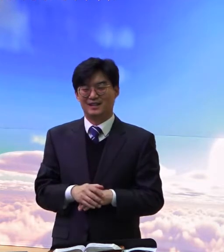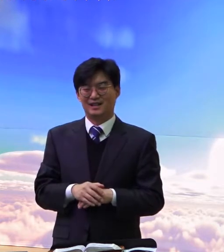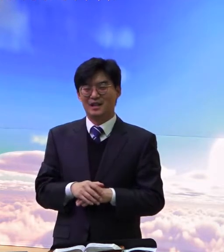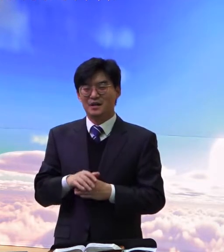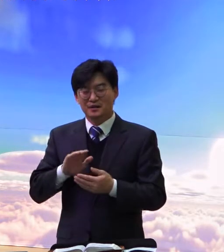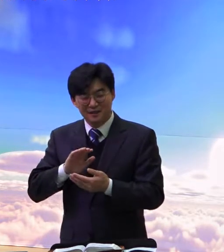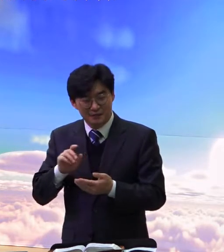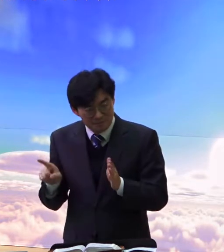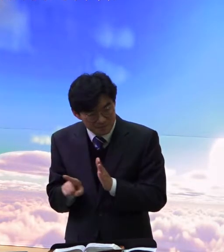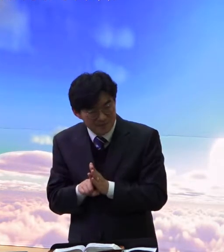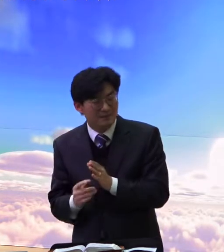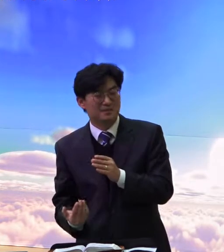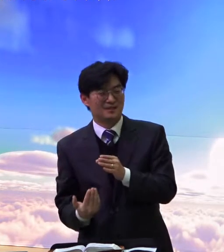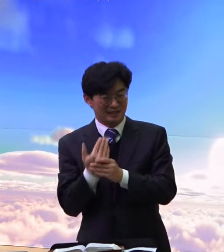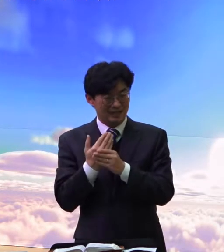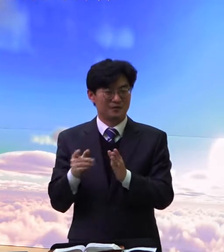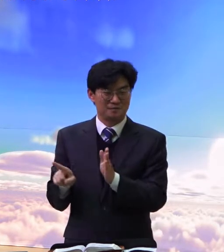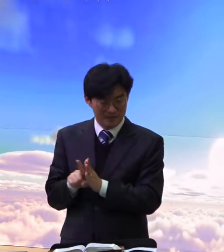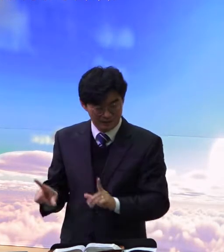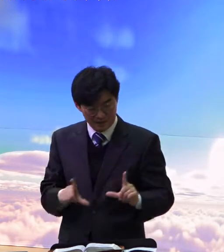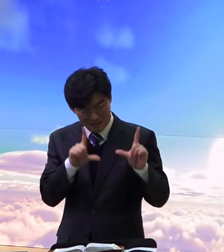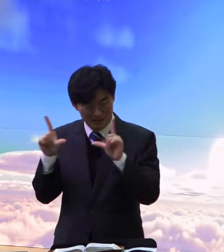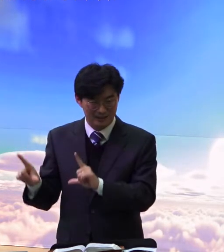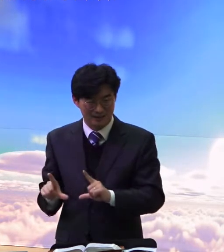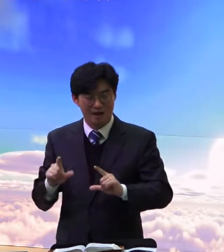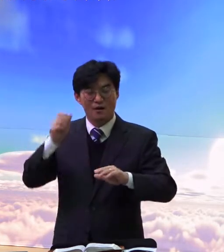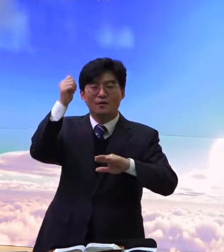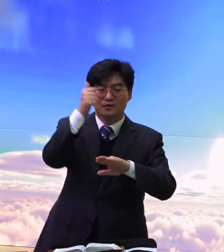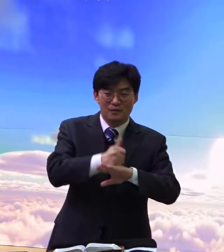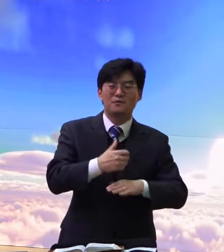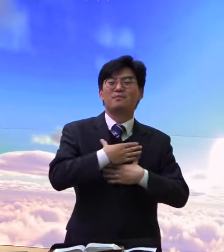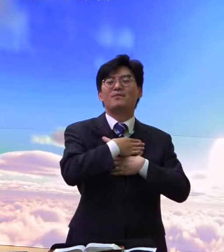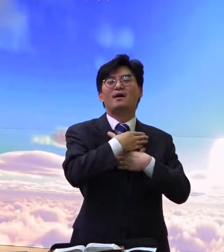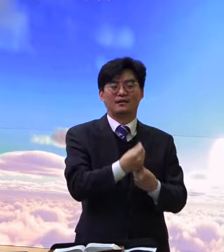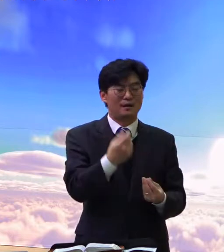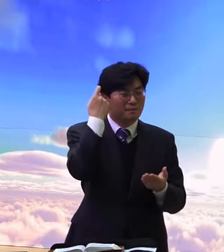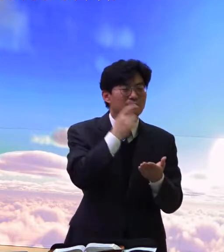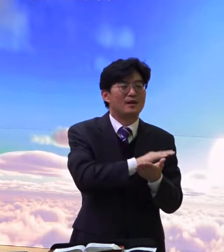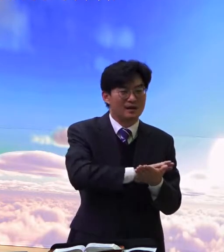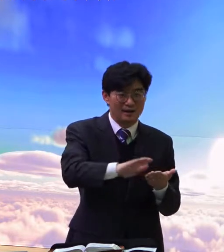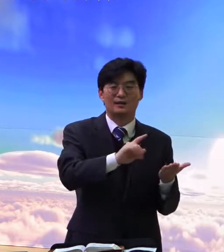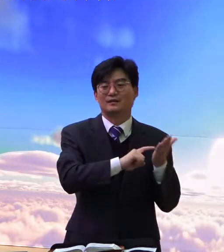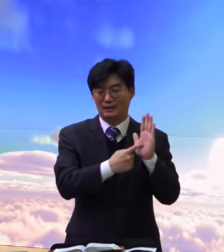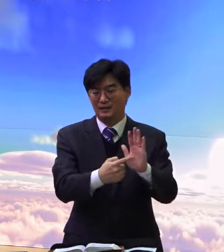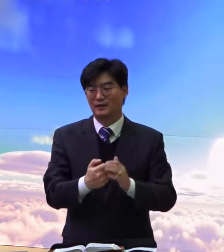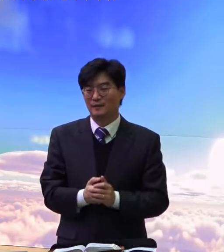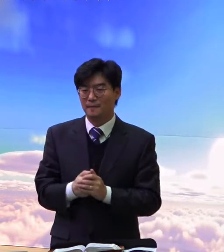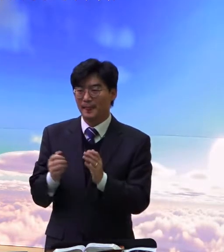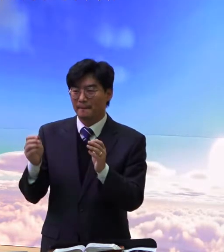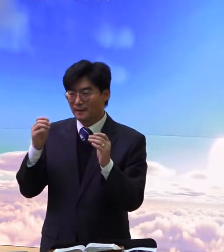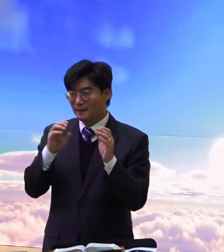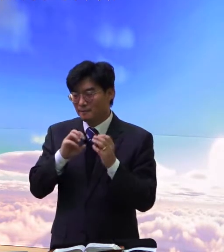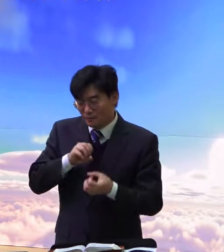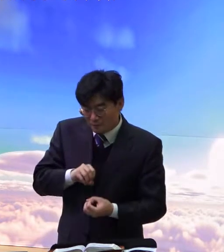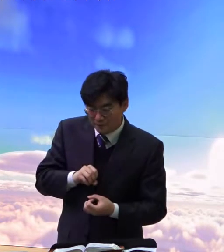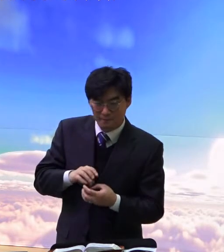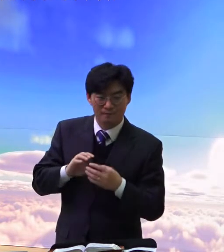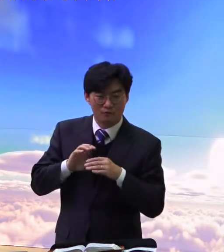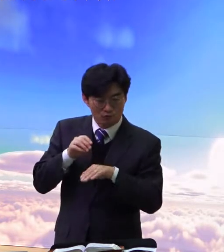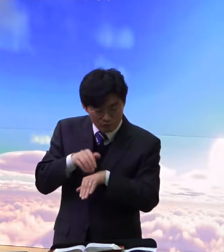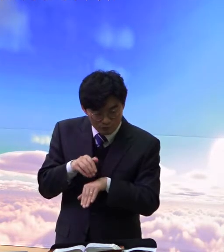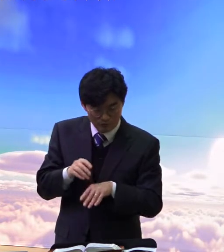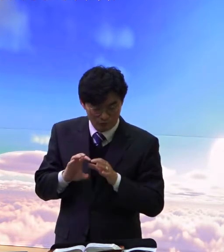그렇게 살아가는 것이 신앙생활입니다. 그러면서 나 자신은 끊임없이 왕이신 예수님 앞에 엎드리며 낮아지는